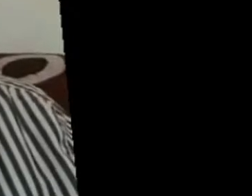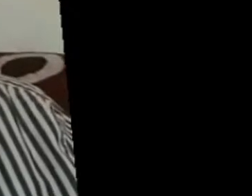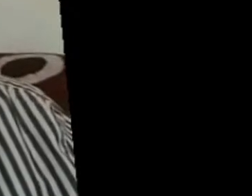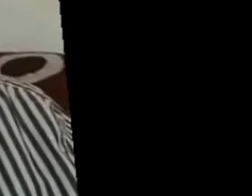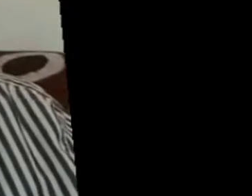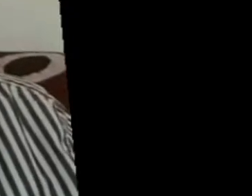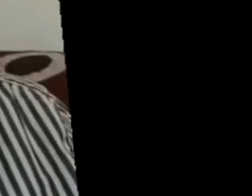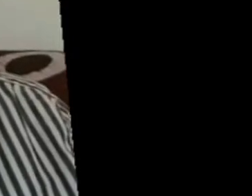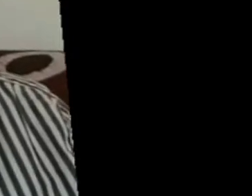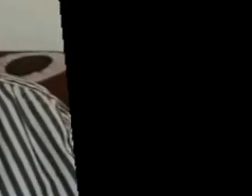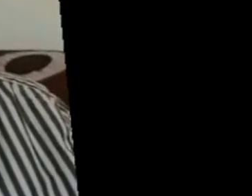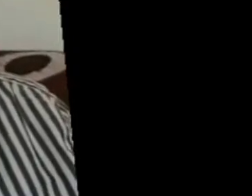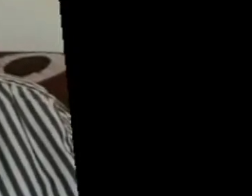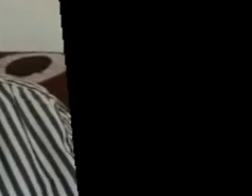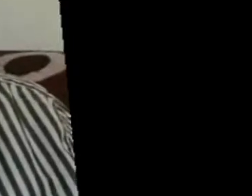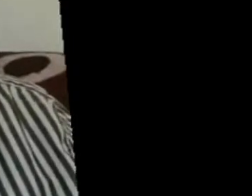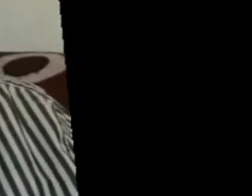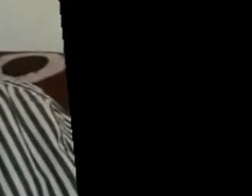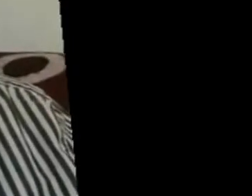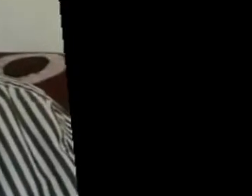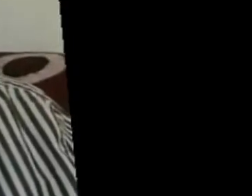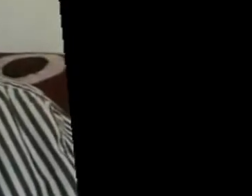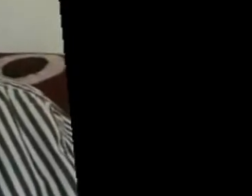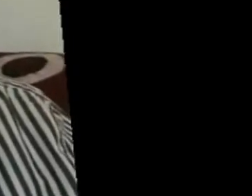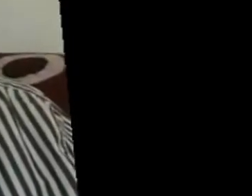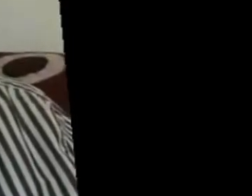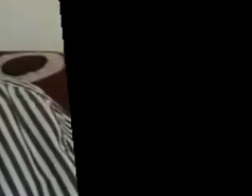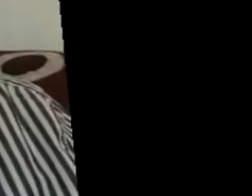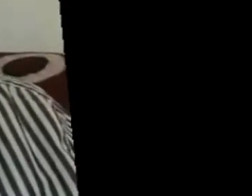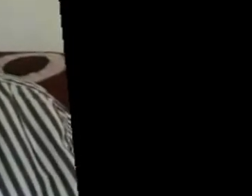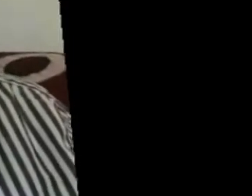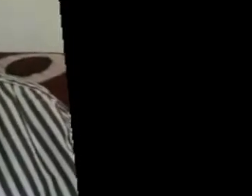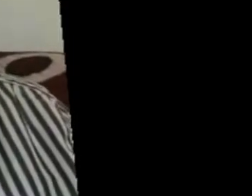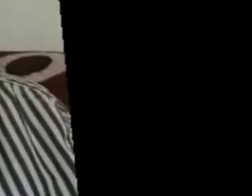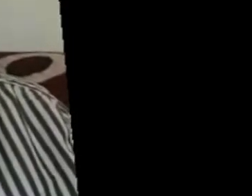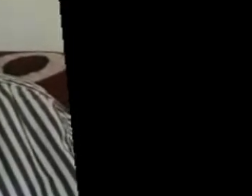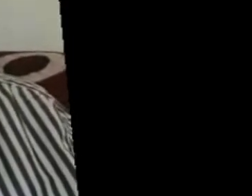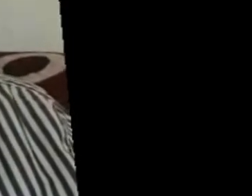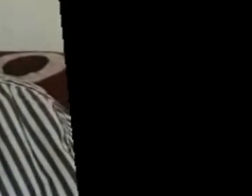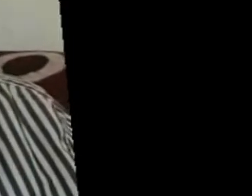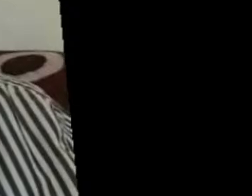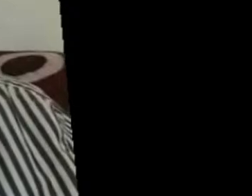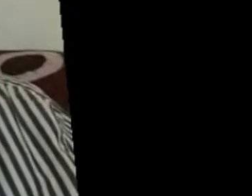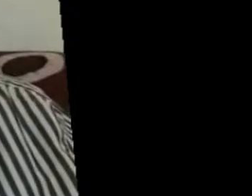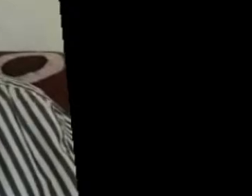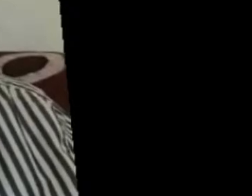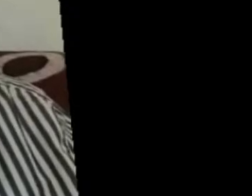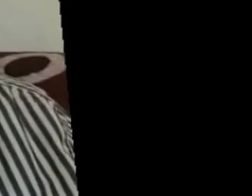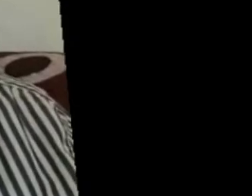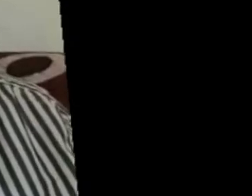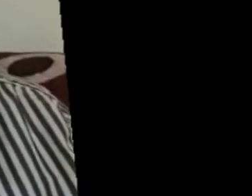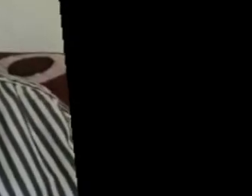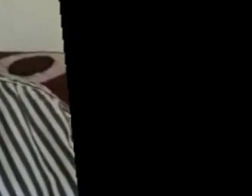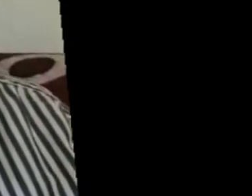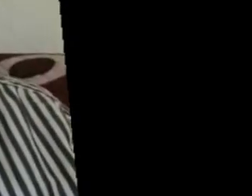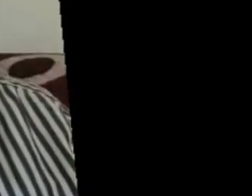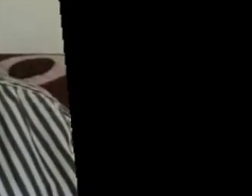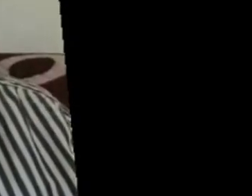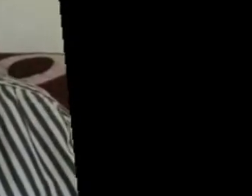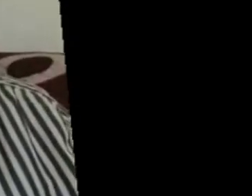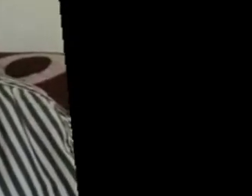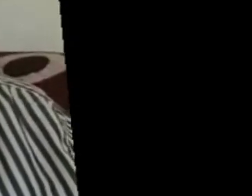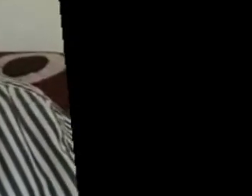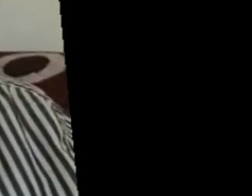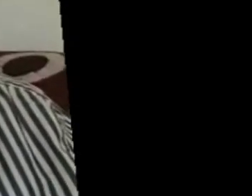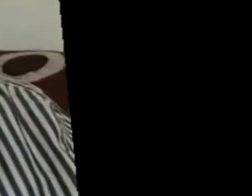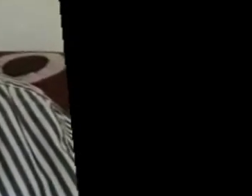de trabalho e em si não ser discriminada. E também tem outro assunto que eu quero falar, é a